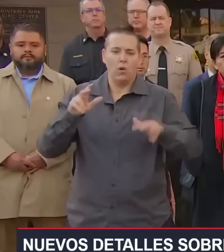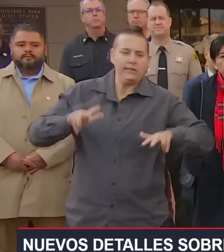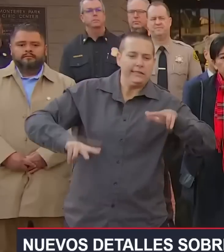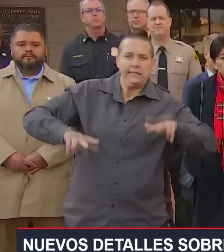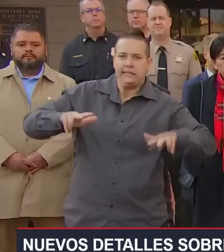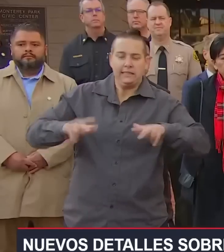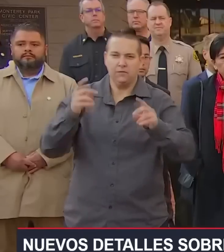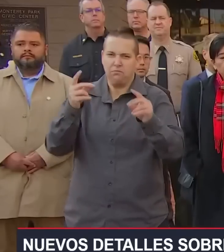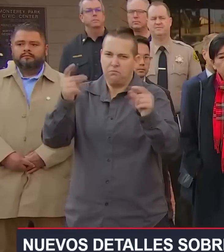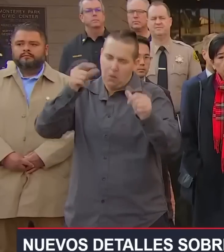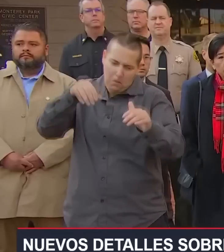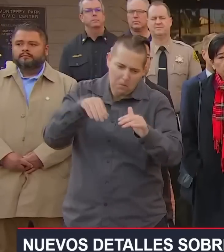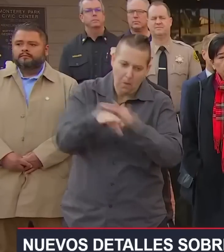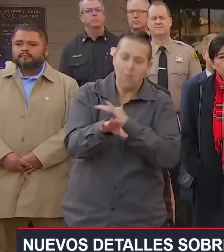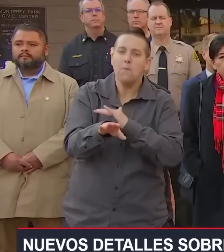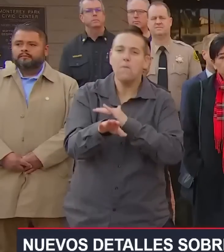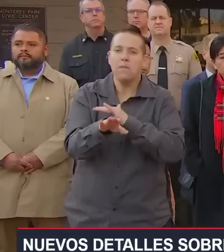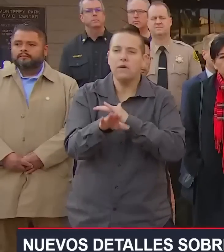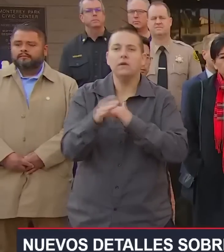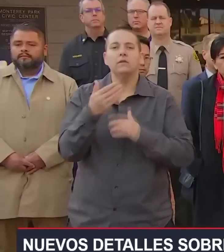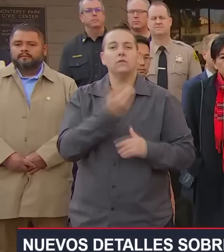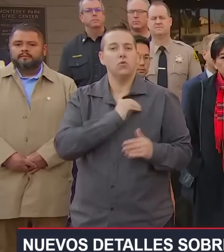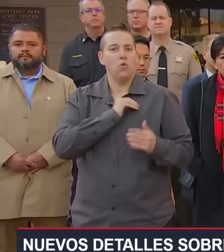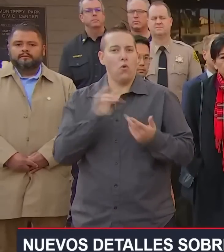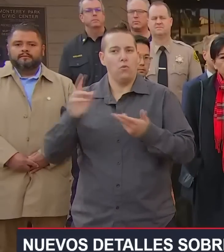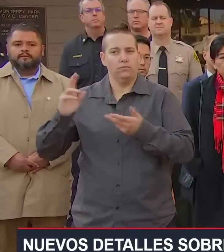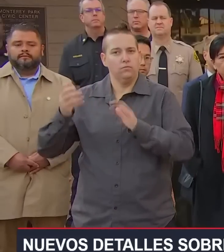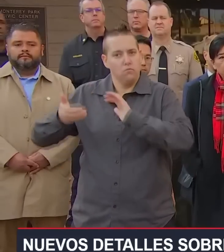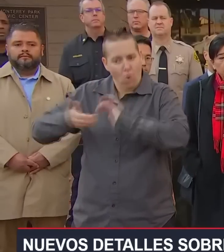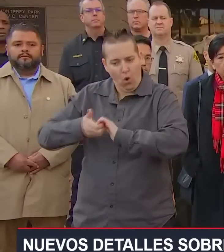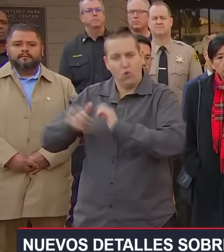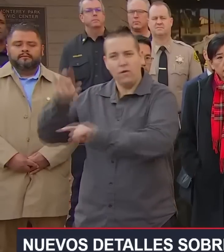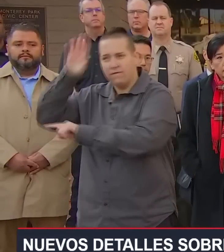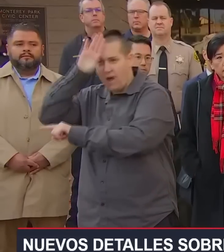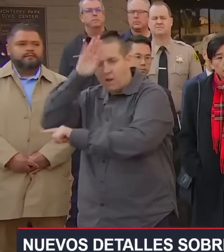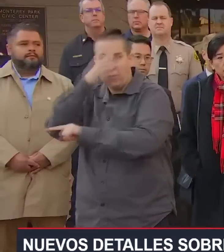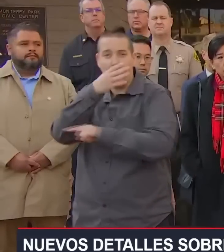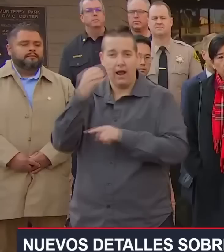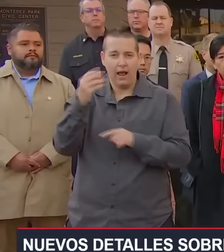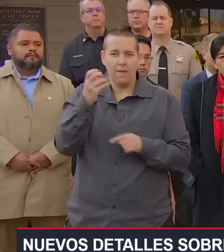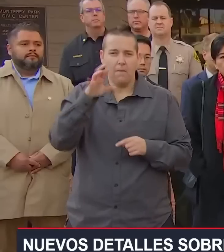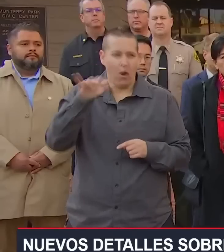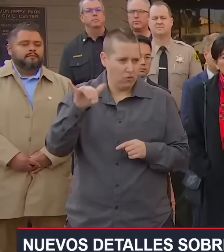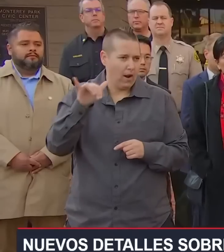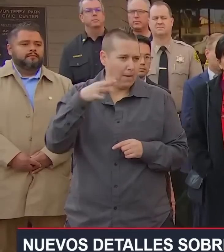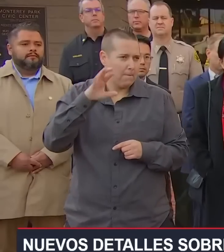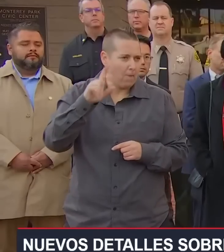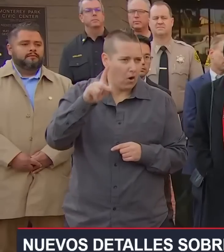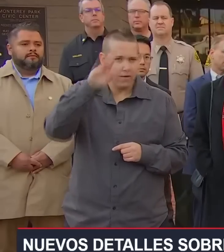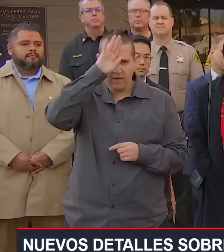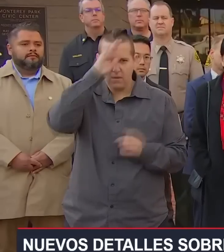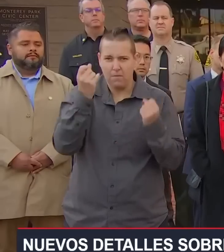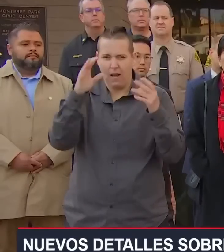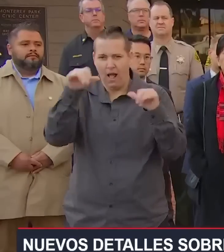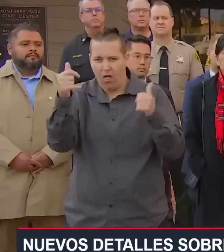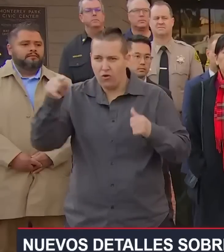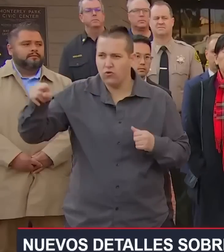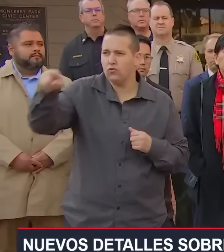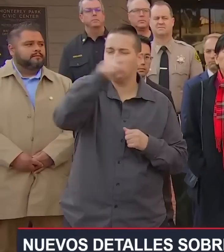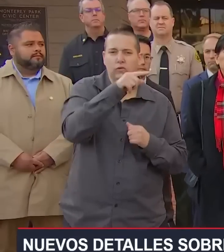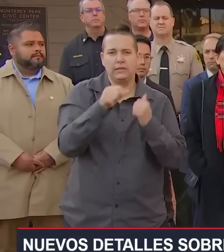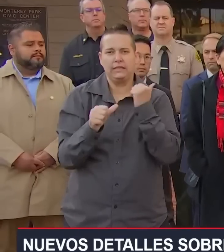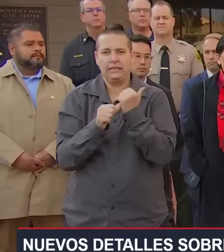estos policías no vacilaron para entrar al lugar del suceso y después los